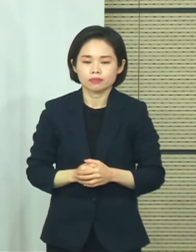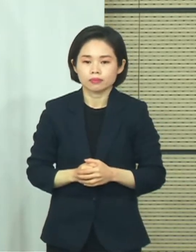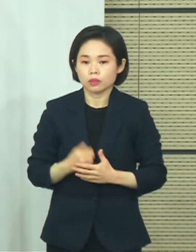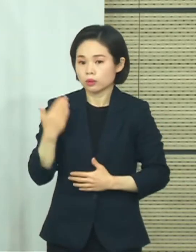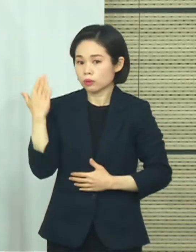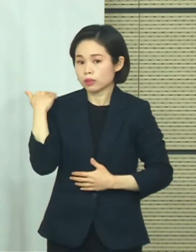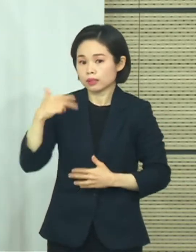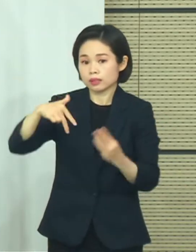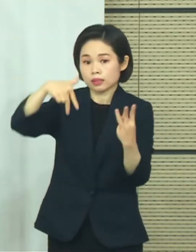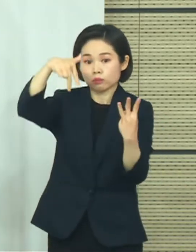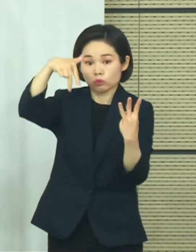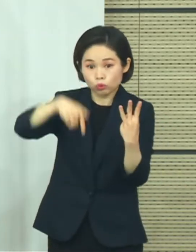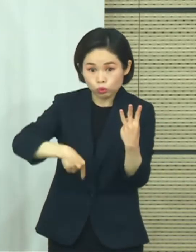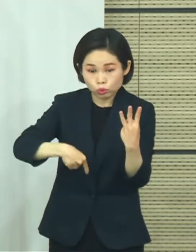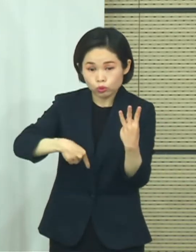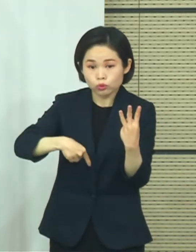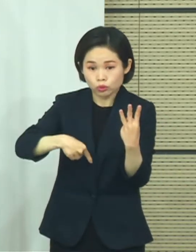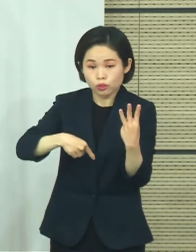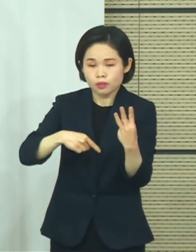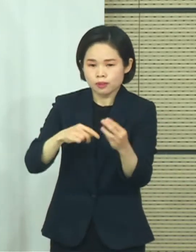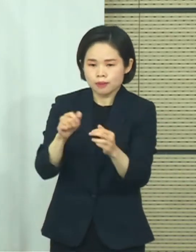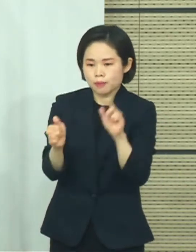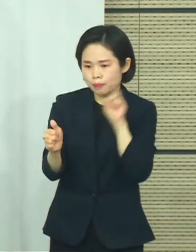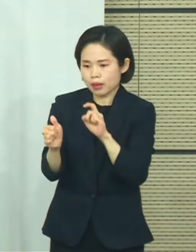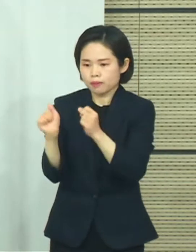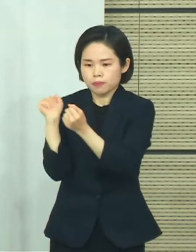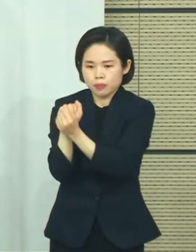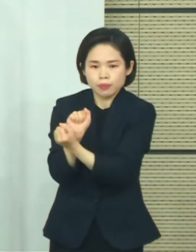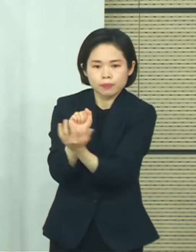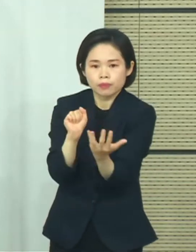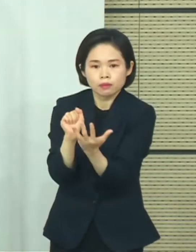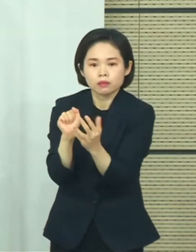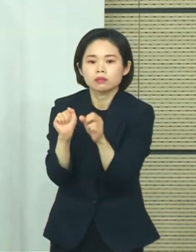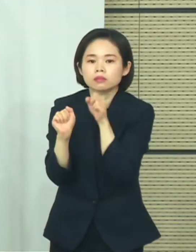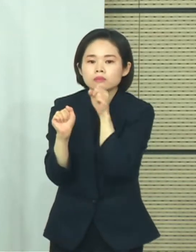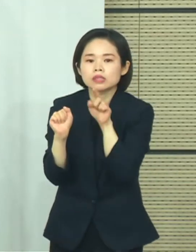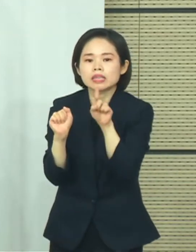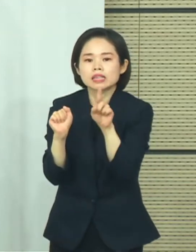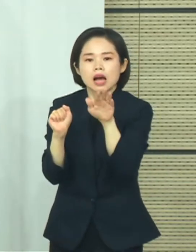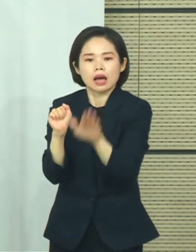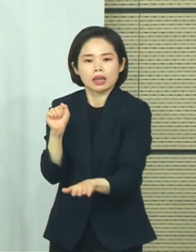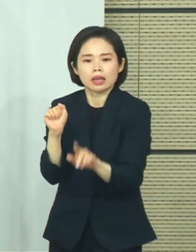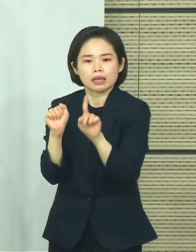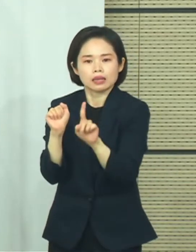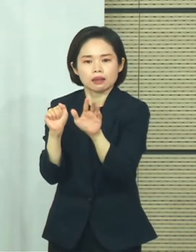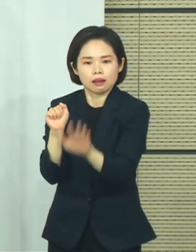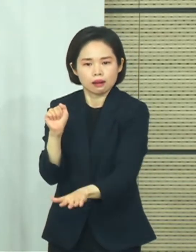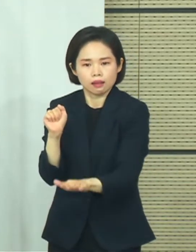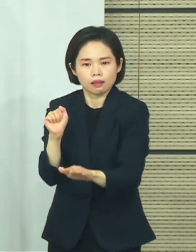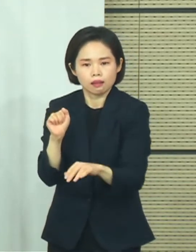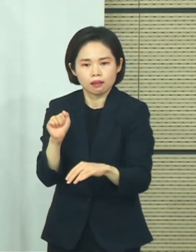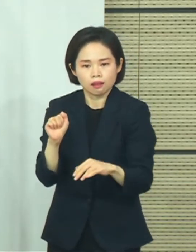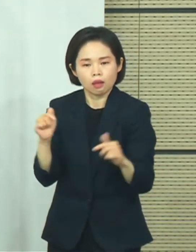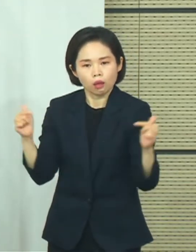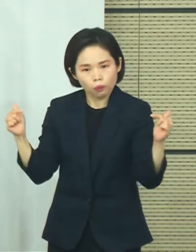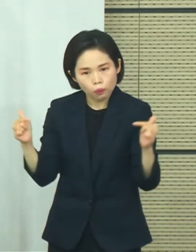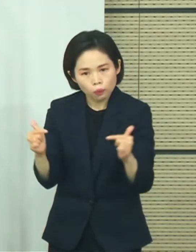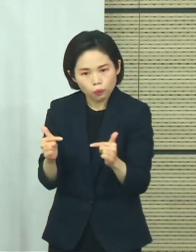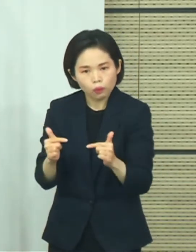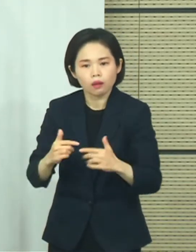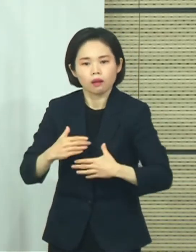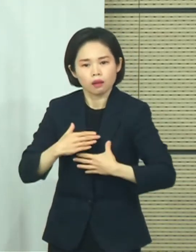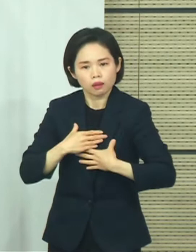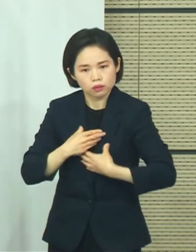최근 3주간의 주별 감염 재생산 칠 수도 1 미만의 갑 을 나타내며 안정적인 상황입니다